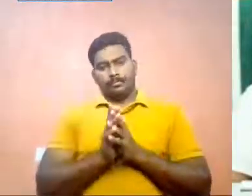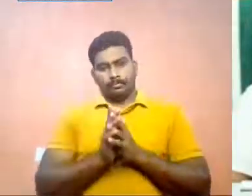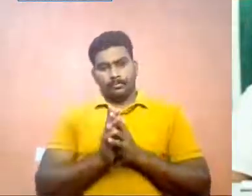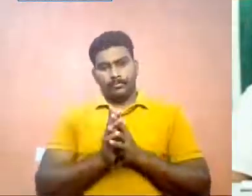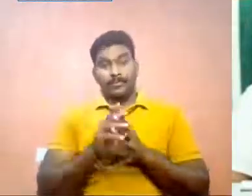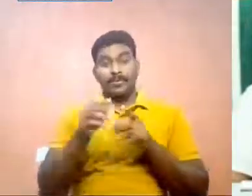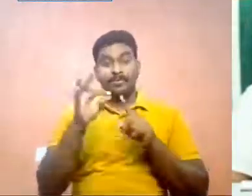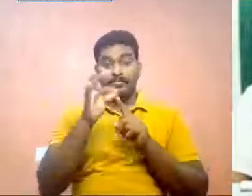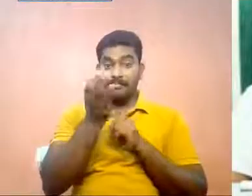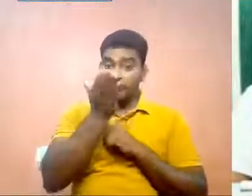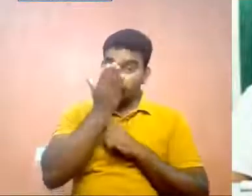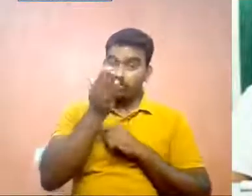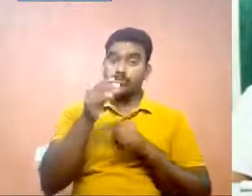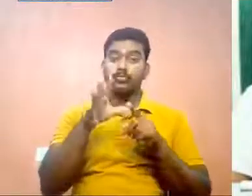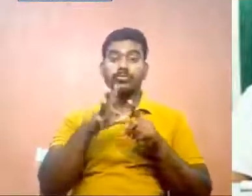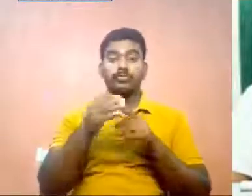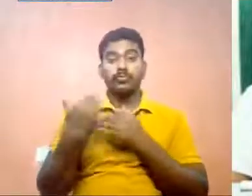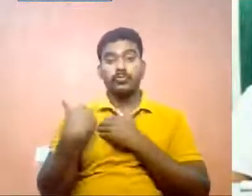തദ്ദേശ സ്വയംഭരണ സ്ഥാപനങ്ങൾക്കാണ്.